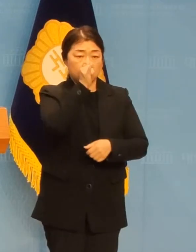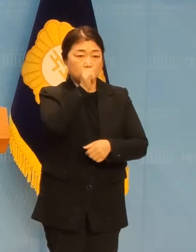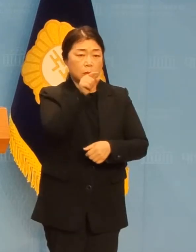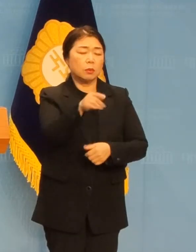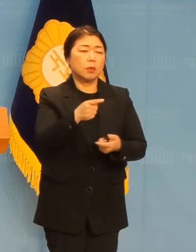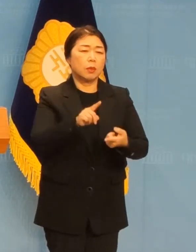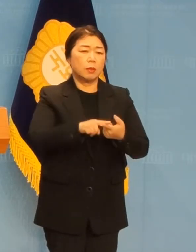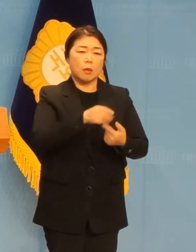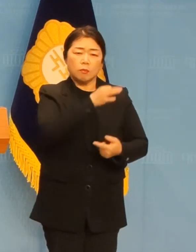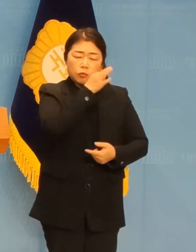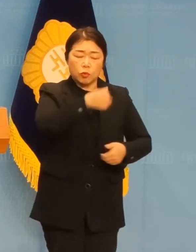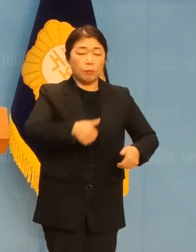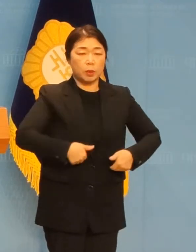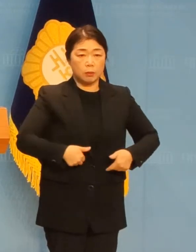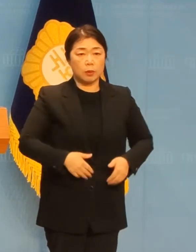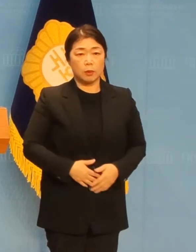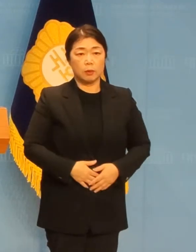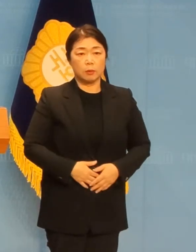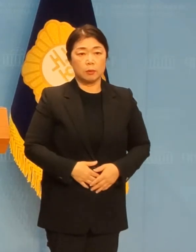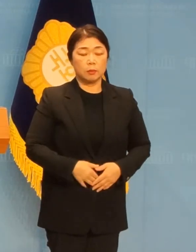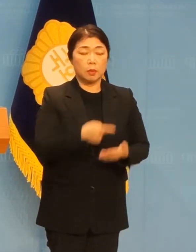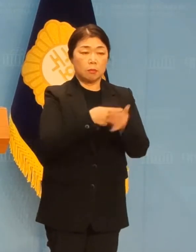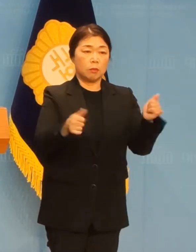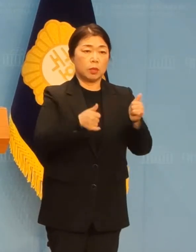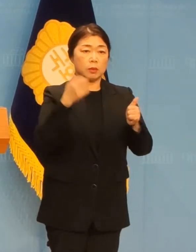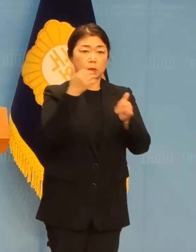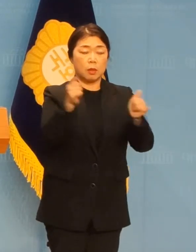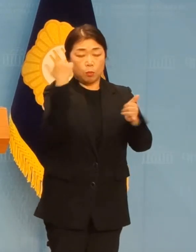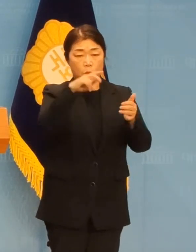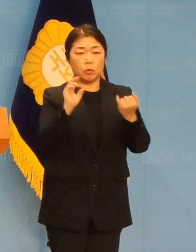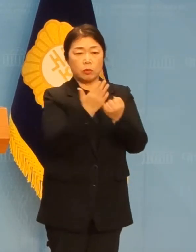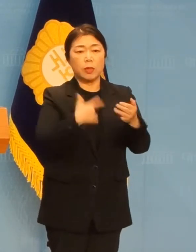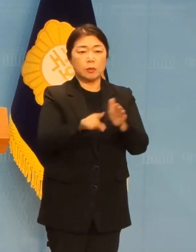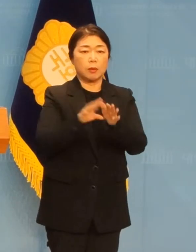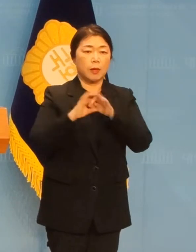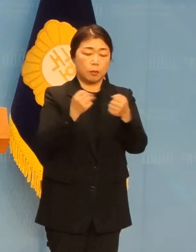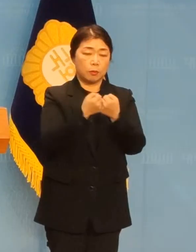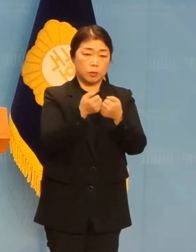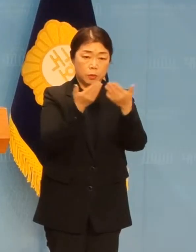합니다. 피해자 보호를 위해 끝까지 싸우겠습니다.